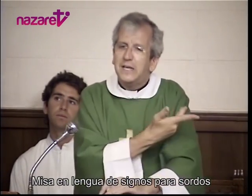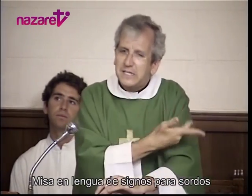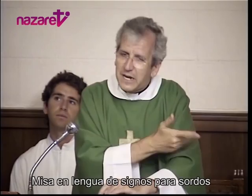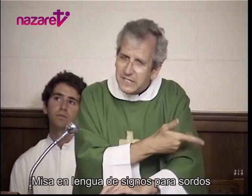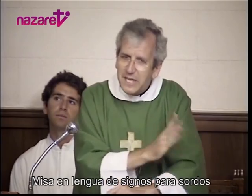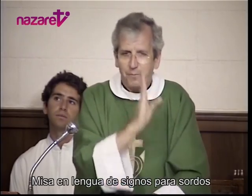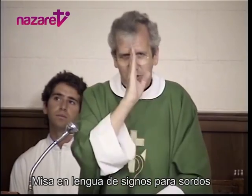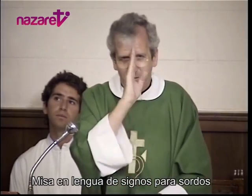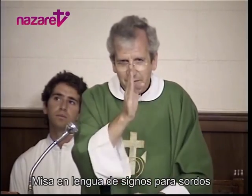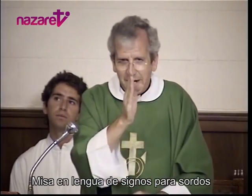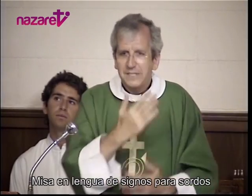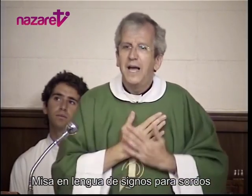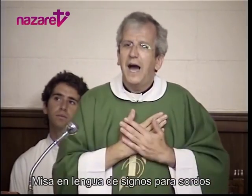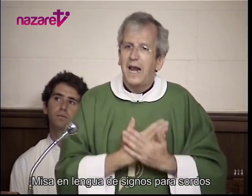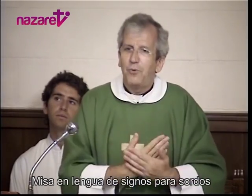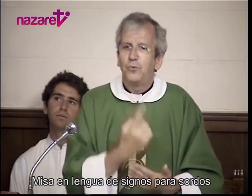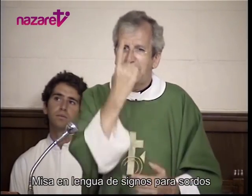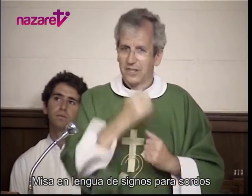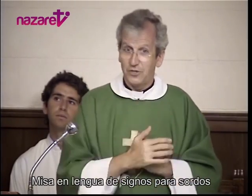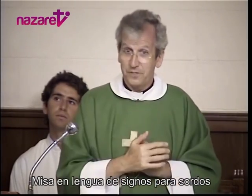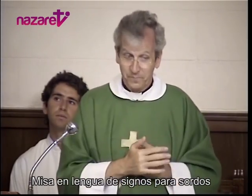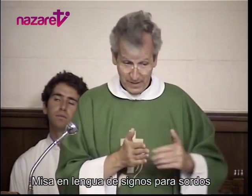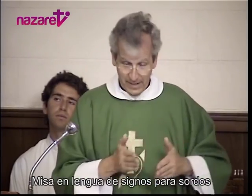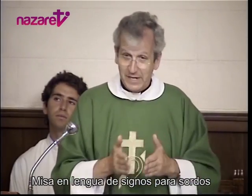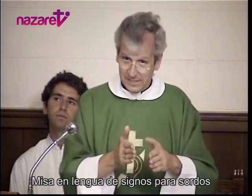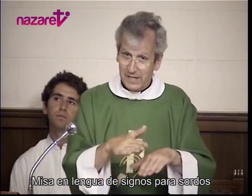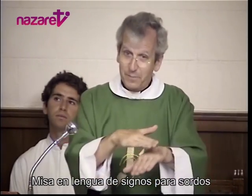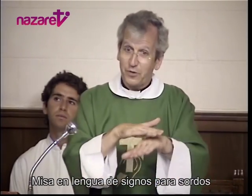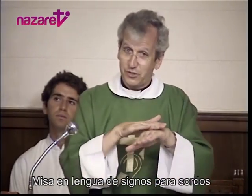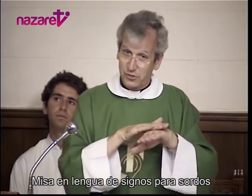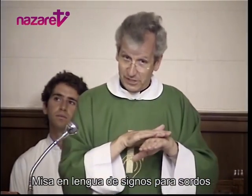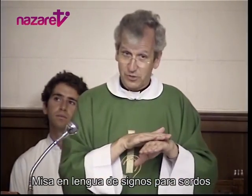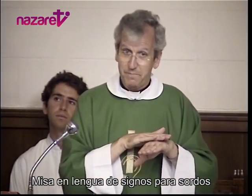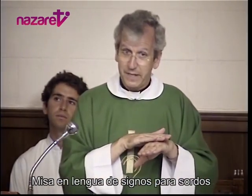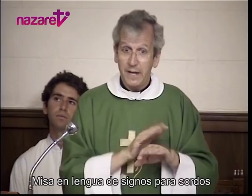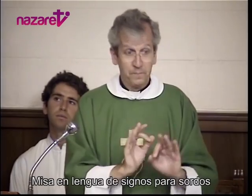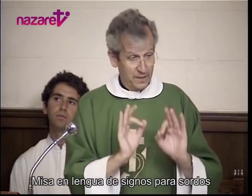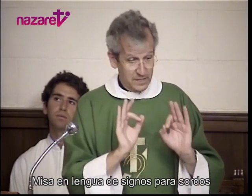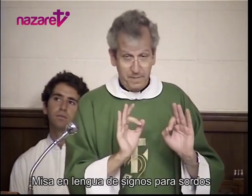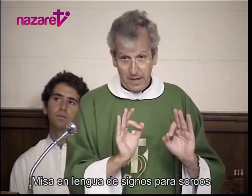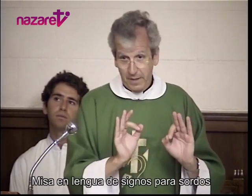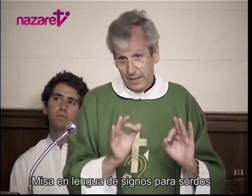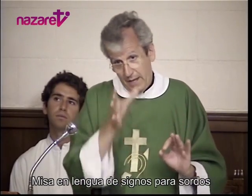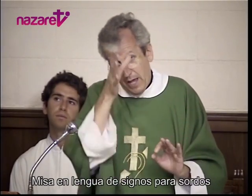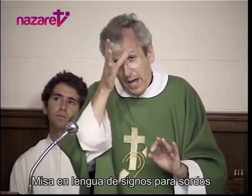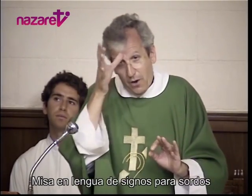ser siervos fieles a la voluntad de Dios. Ese es el camino que se nos invita y especialmente ahora en